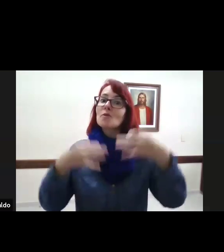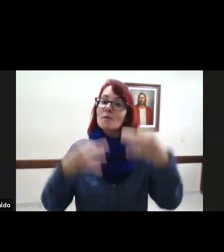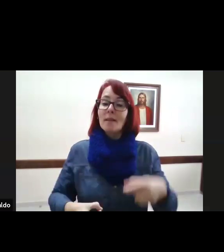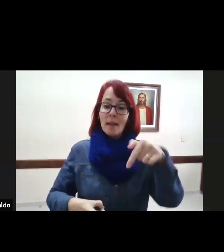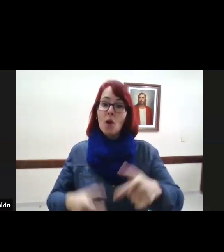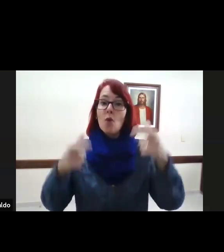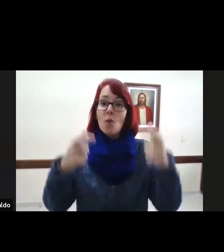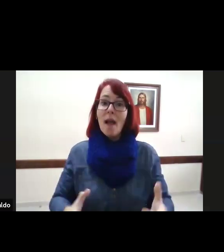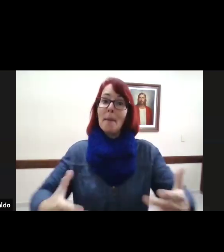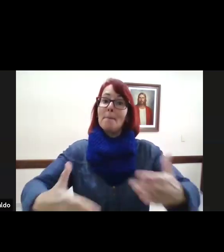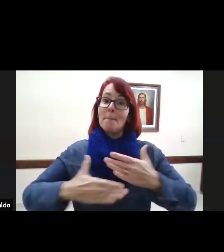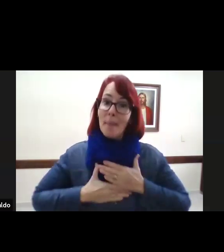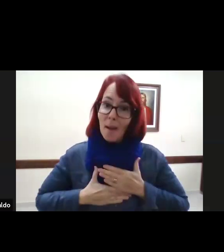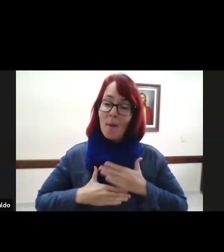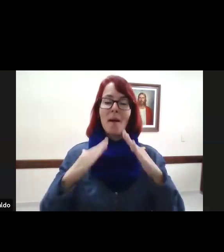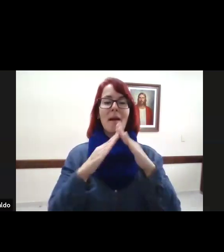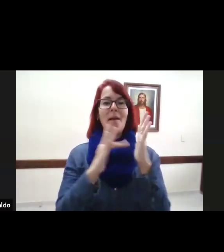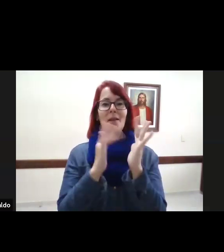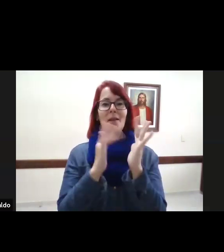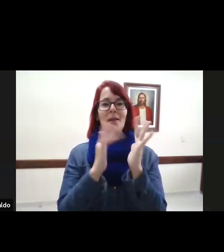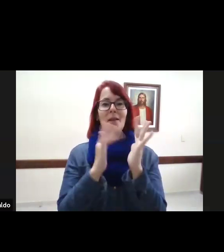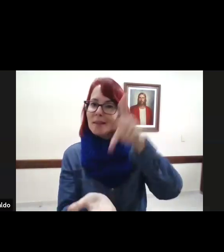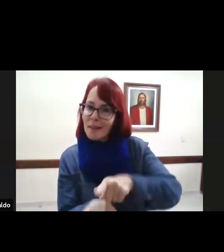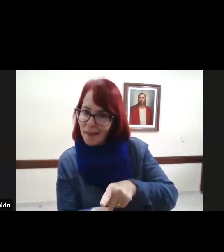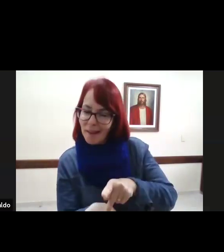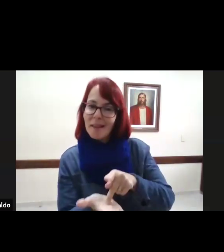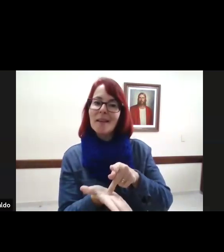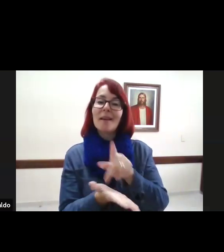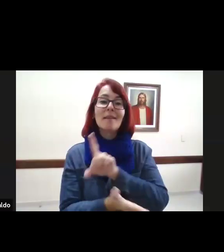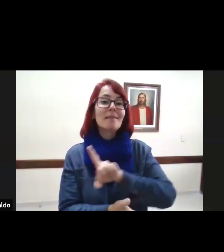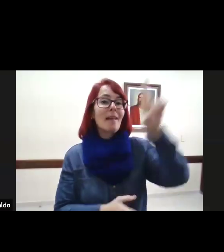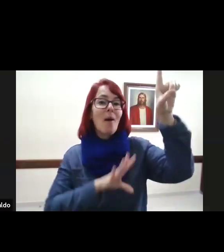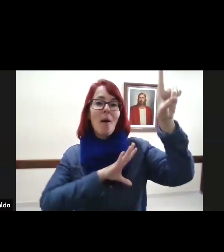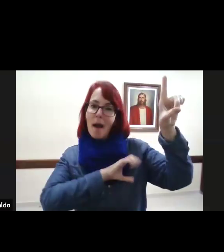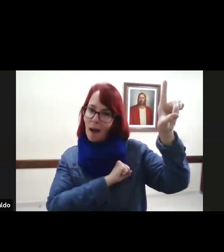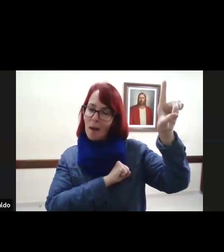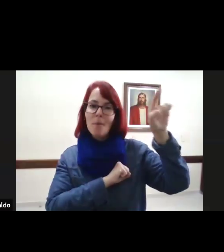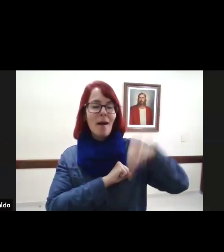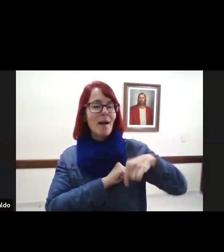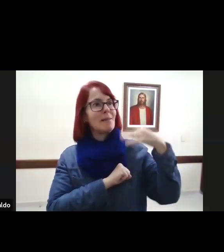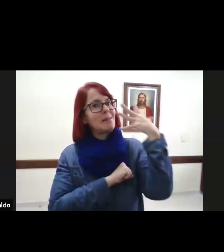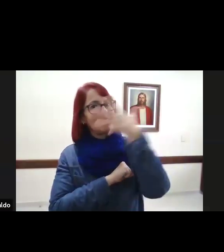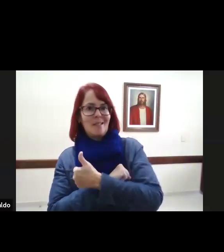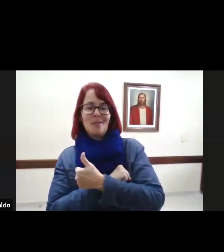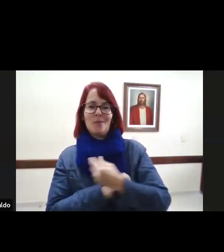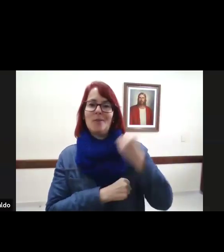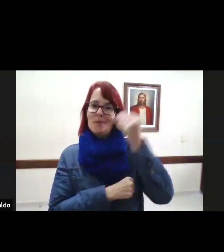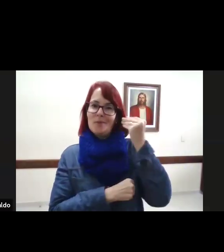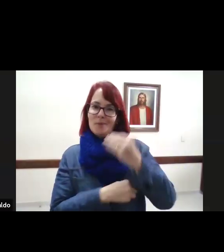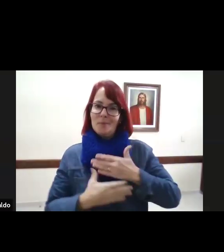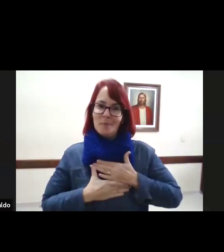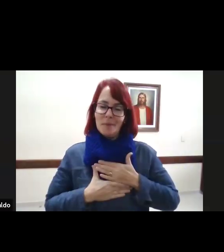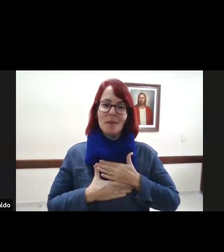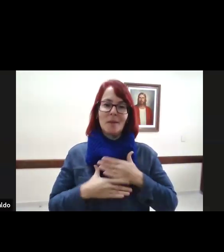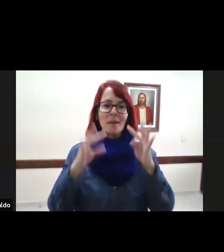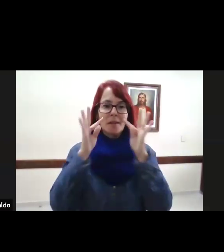lugar, que essa igreja é verdadeira e que o amor do Pai Celestial é uma coisa muito linda de se viver. Eu deixo meu